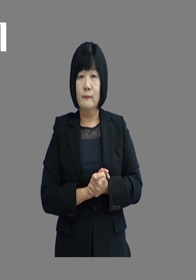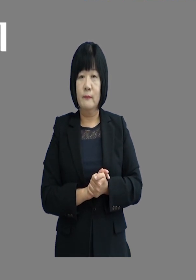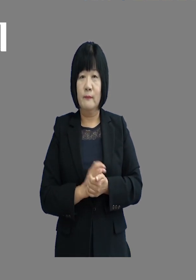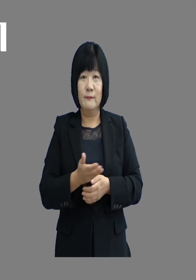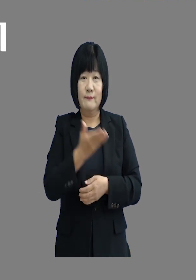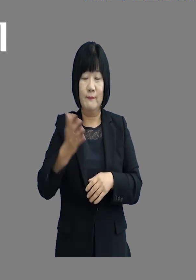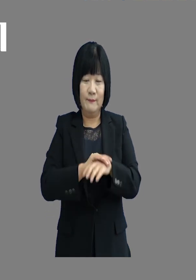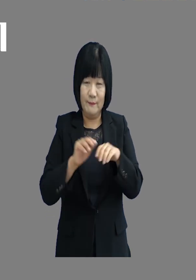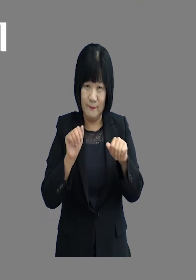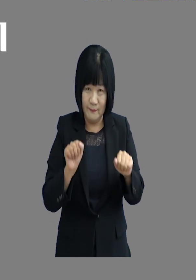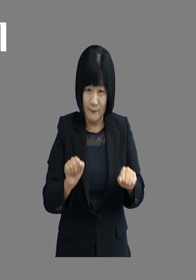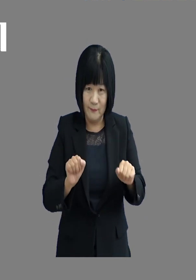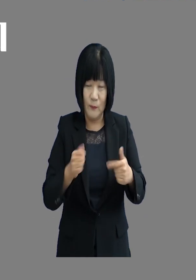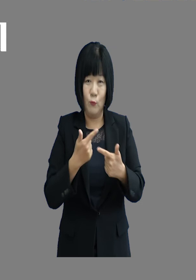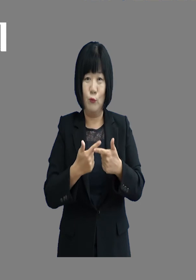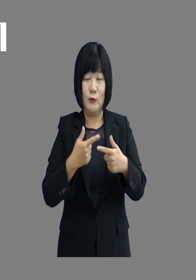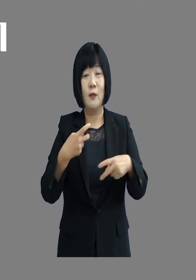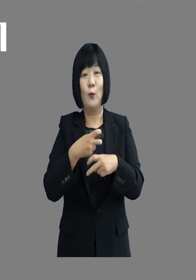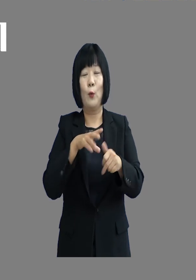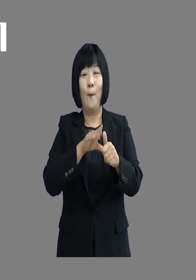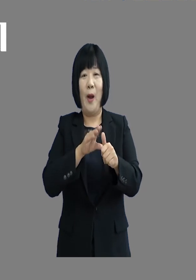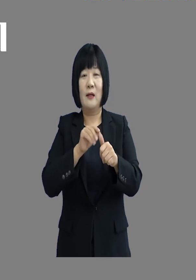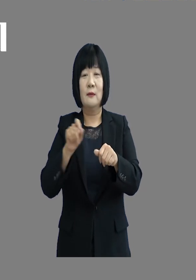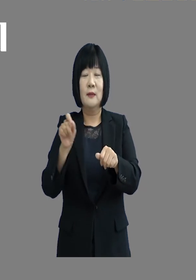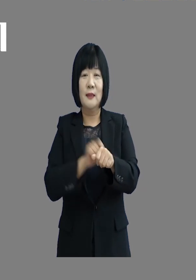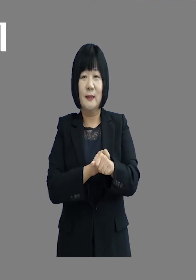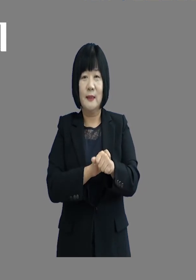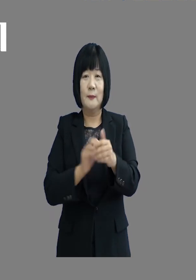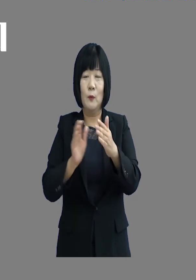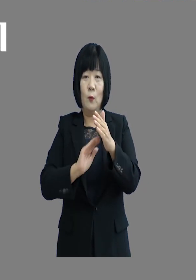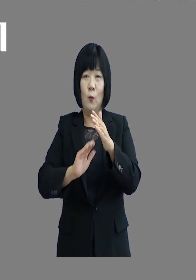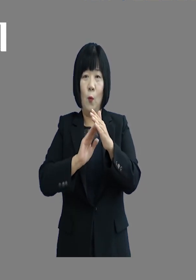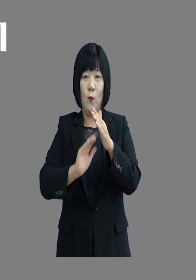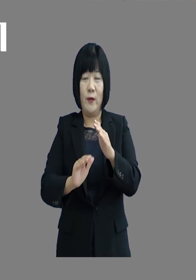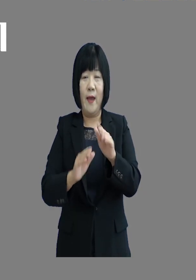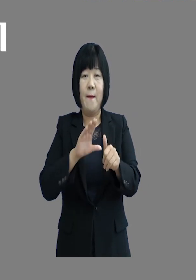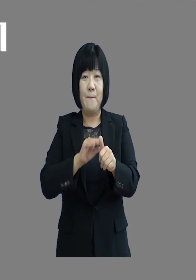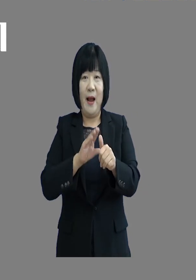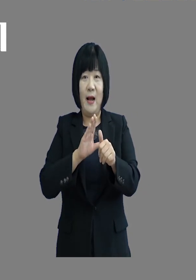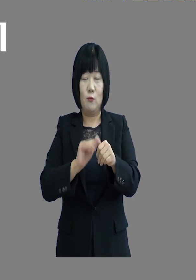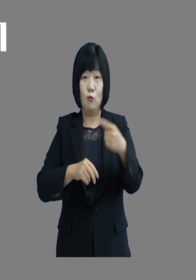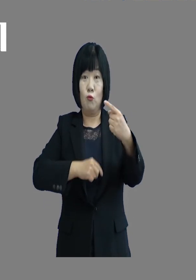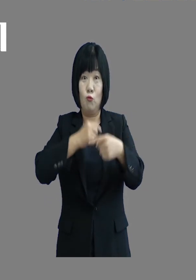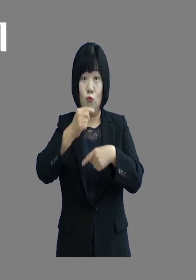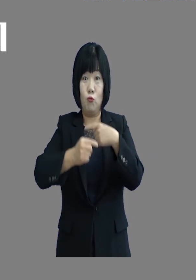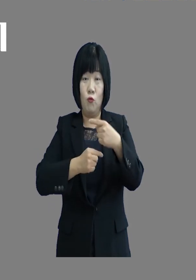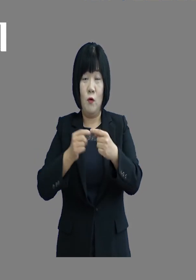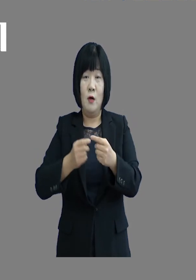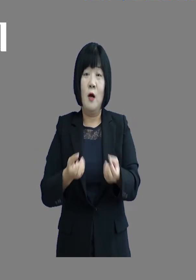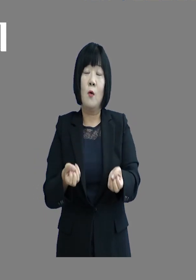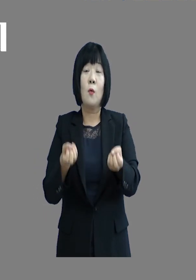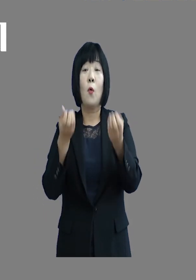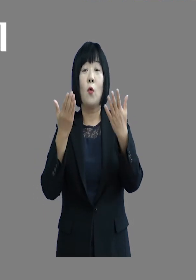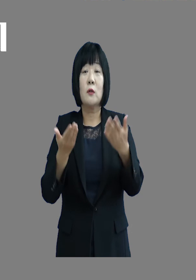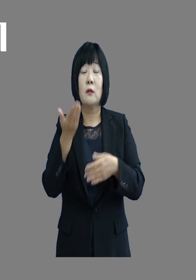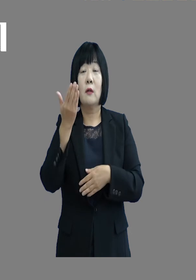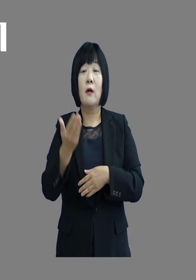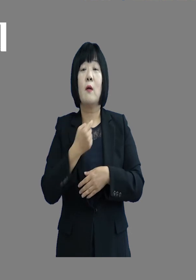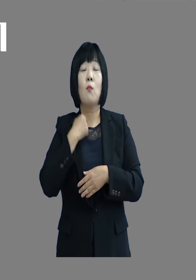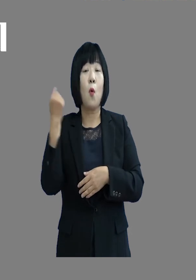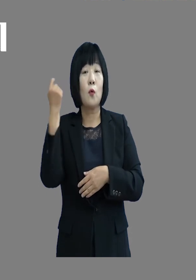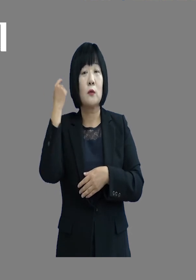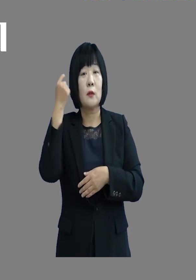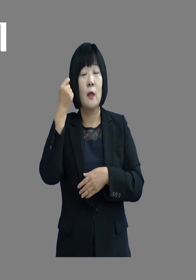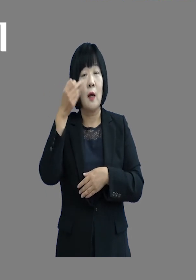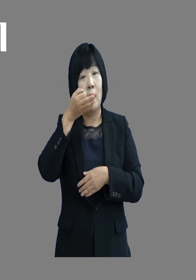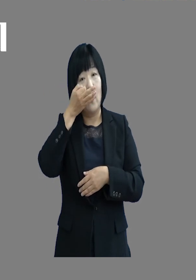여러분 안녕하십니까? 부산교통방송 특집 공개방송 수어 콘서트 너의 목소리가 보일 때까지 진행을 맡은